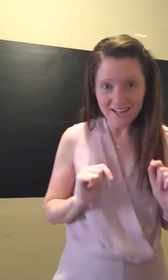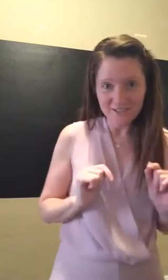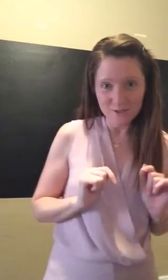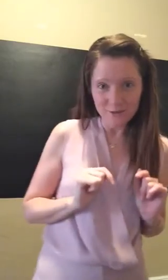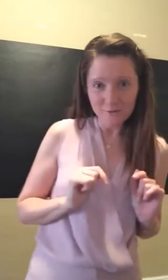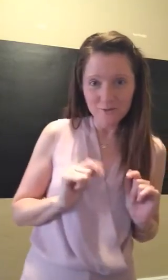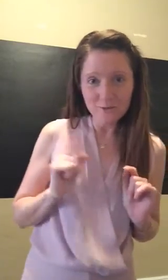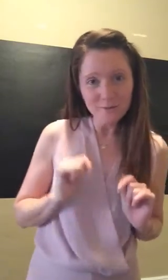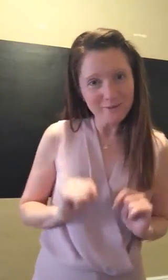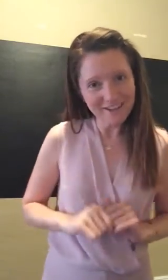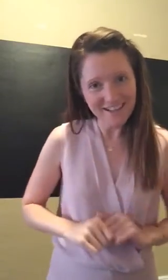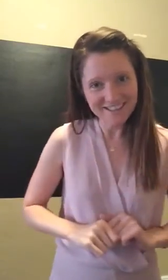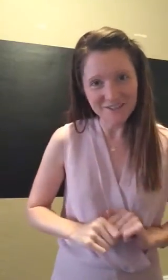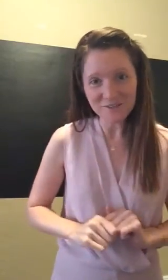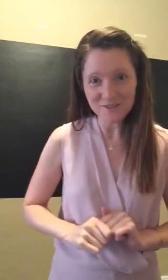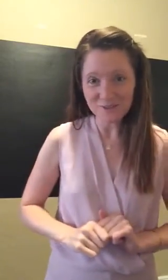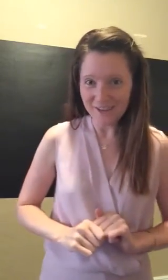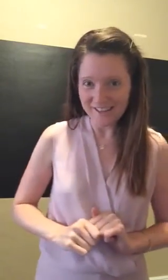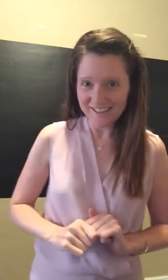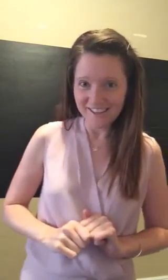les deux premières actions au Canada.